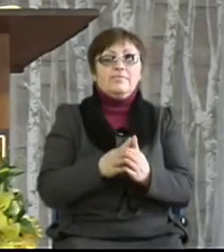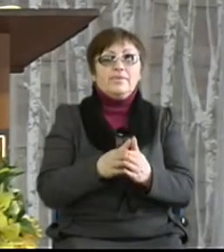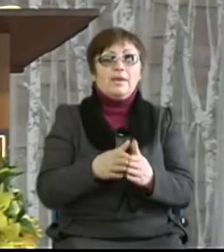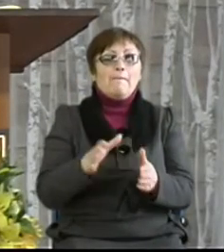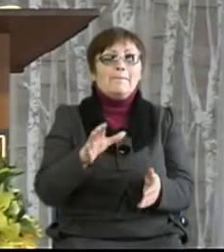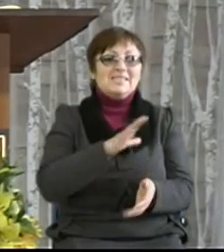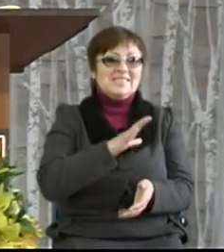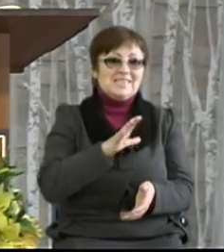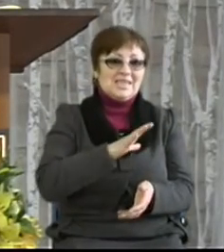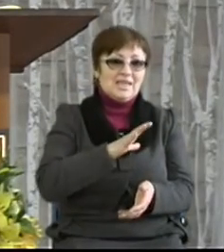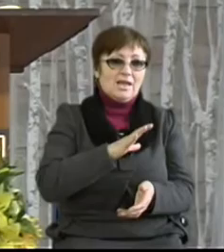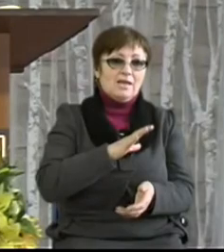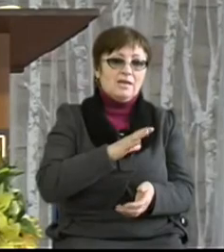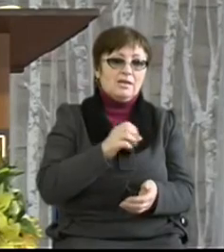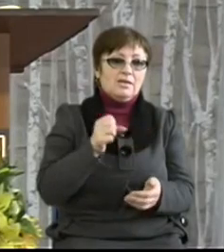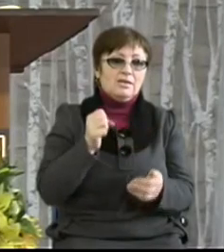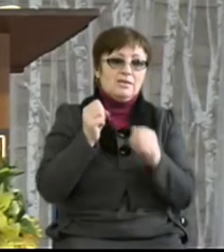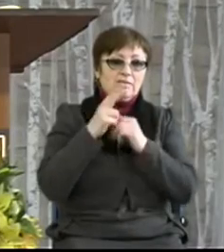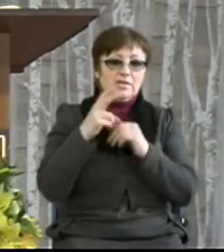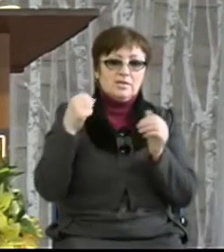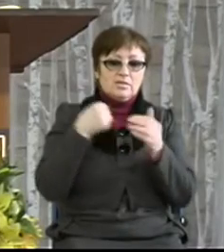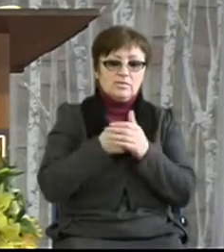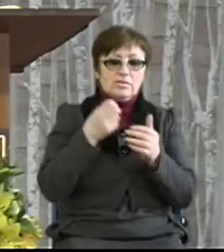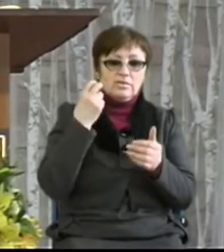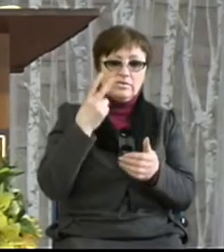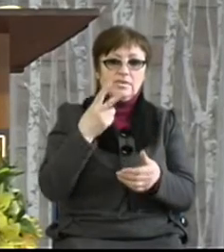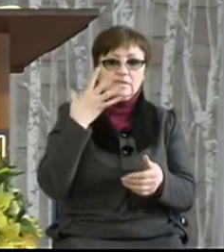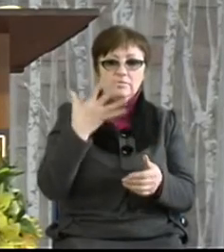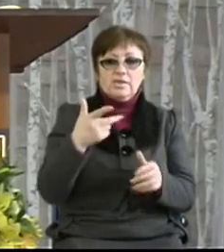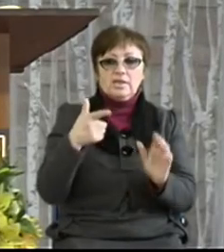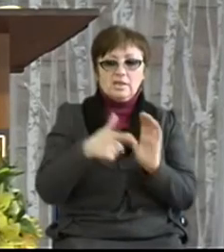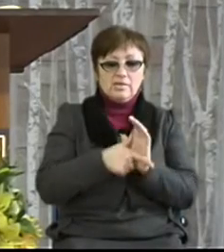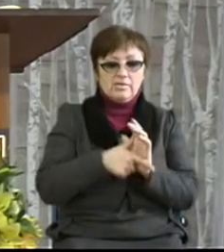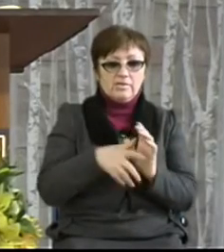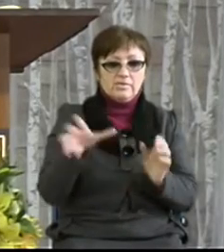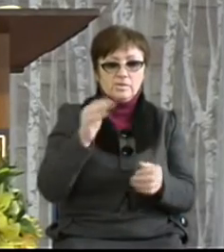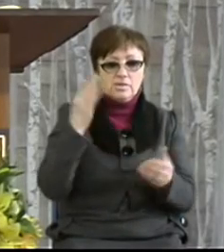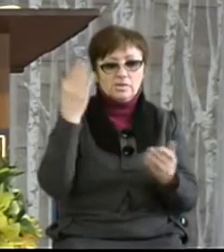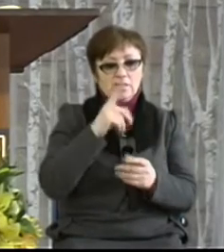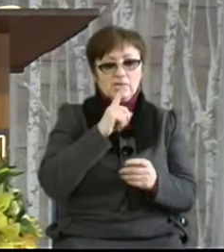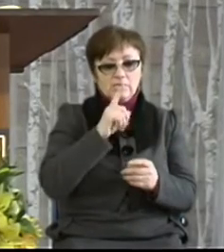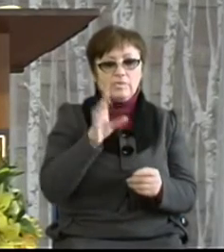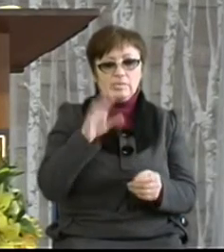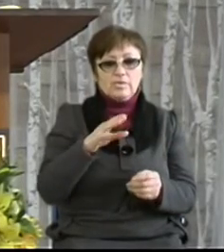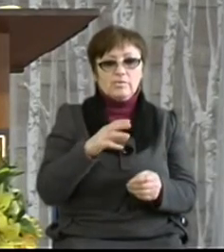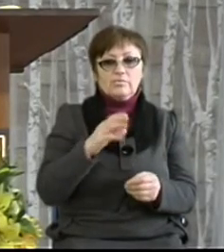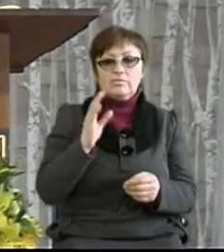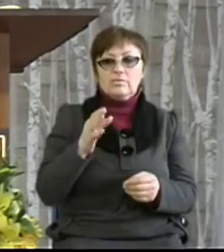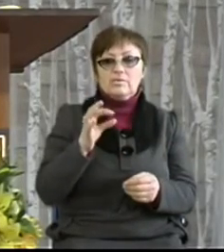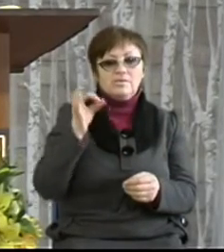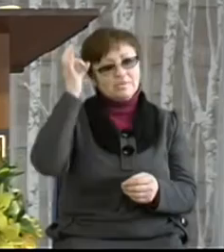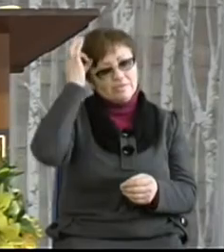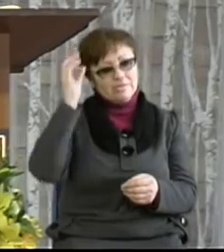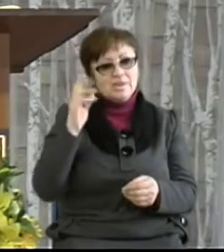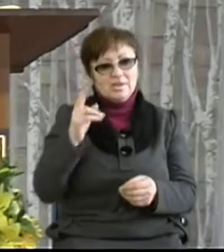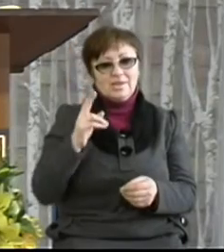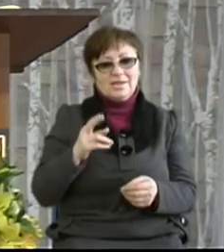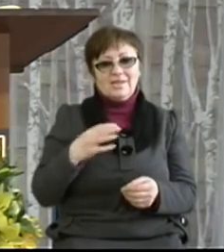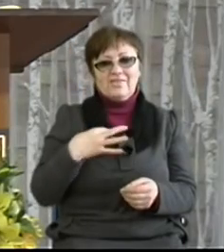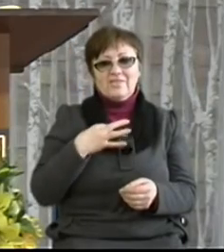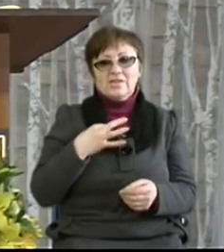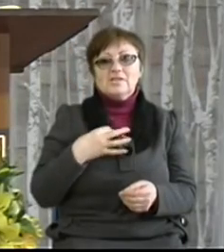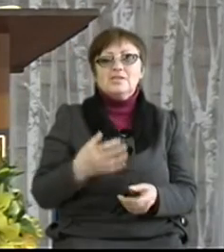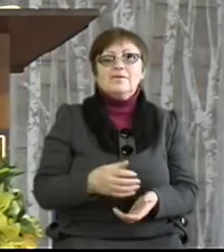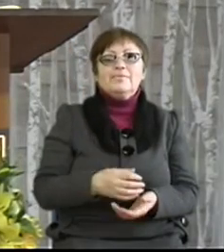фактически, можно так сказать, и там до 25. Всю мы, конечно, эти главы читать не будем, но некоторые вещи я просто буду пересказывать, опираться на